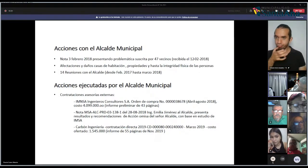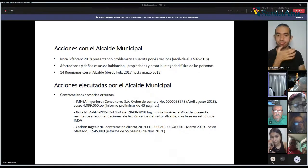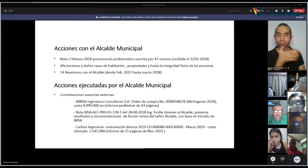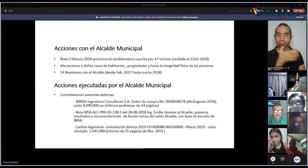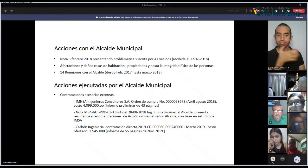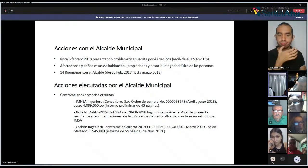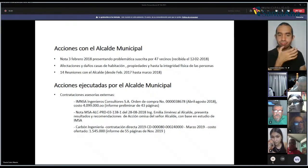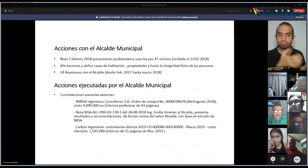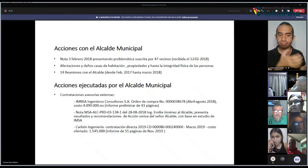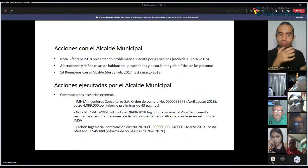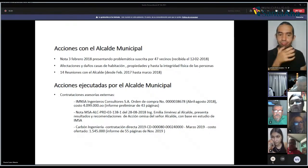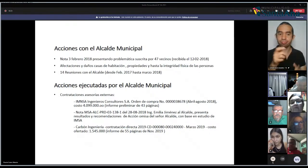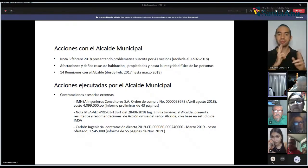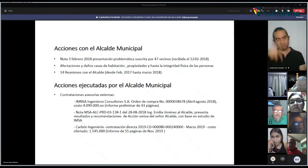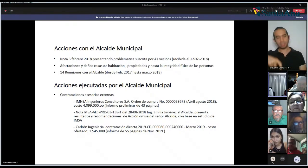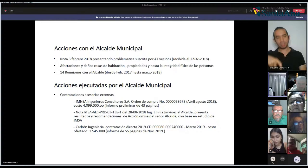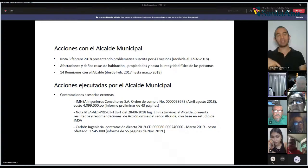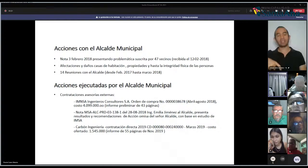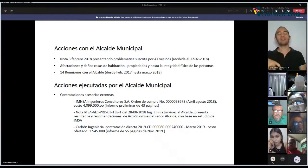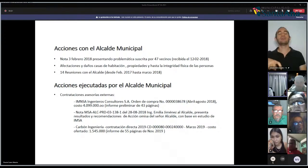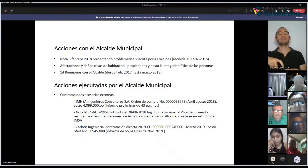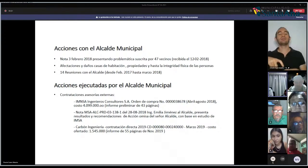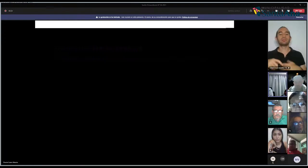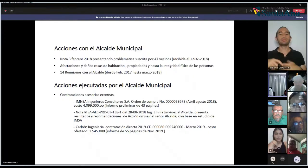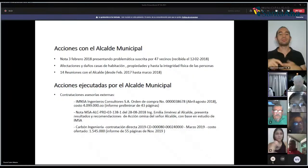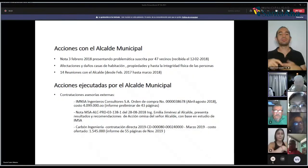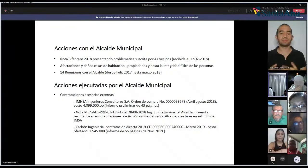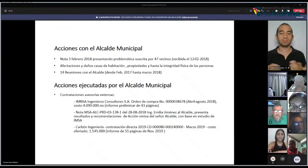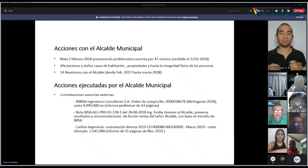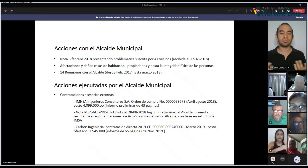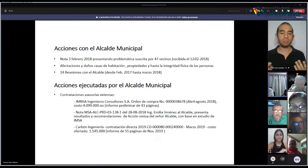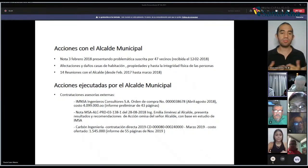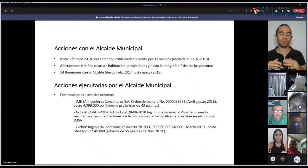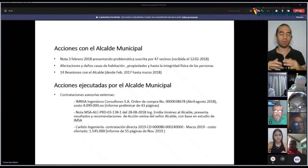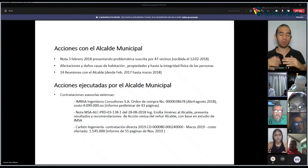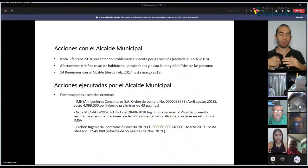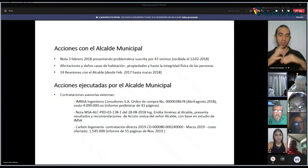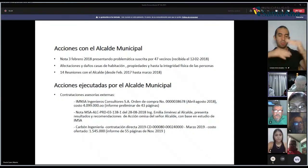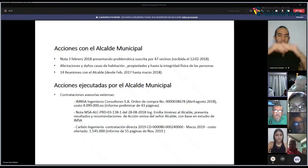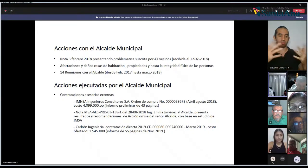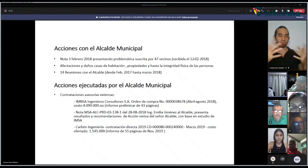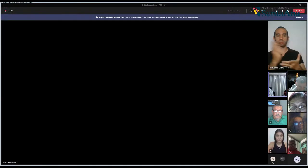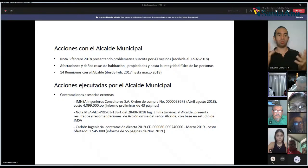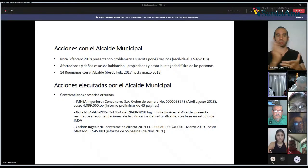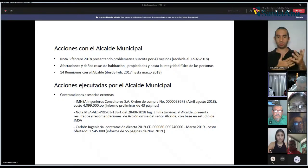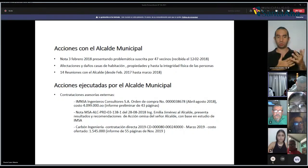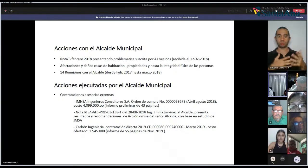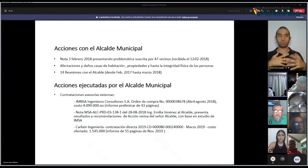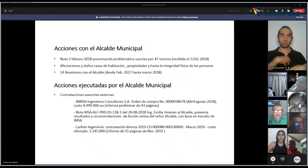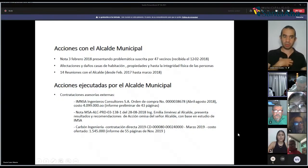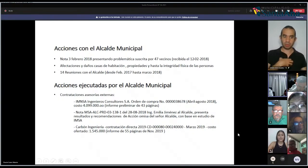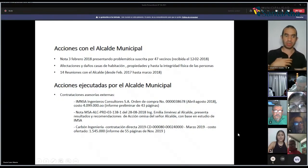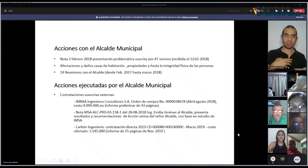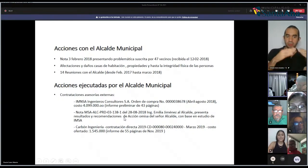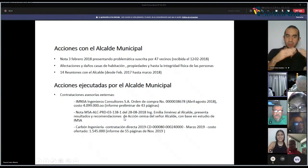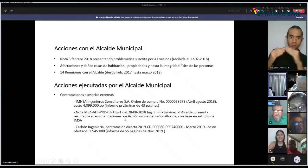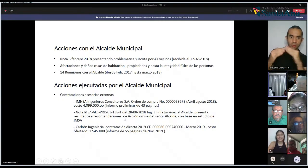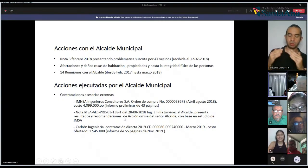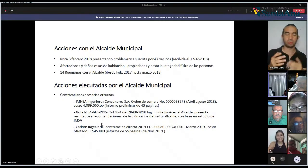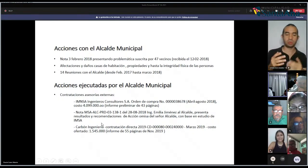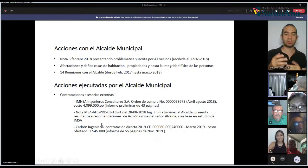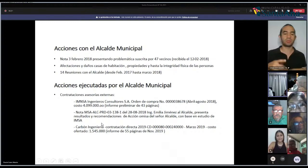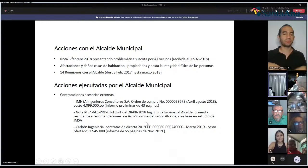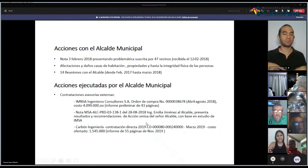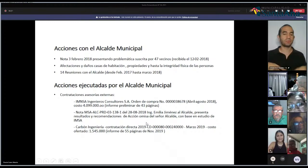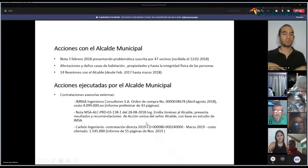este para evitar los riesgos este en las propiedades y en los vecinos y las condiciones de vida que estaba señalando resulta que al parecer